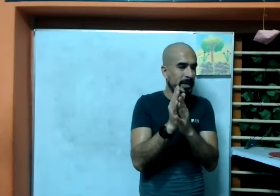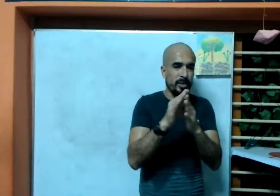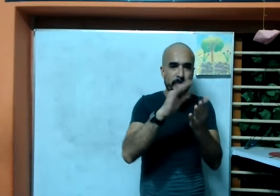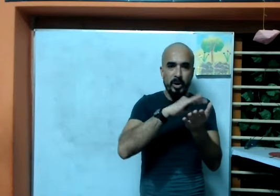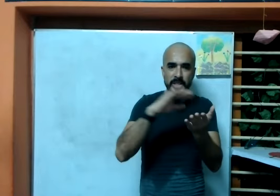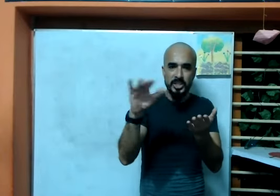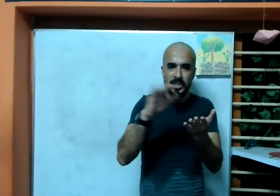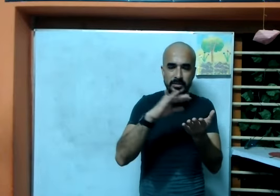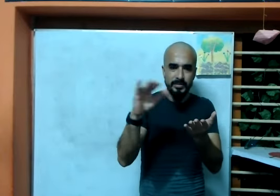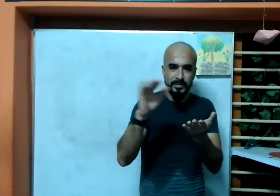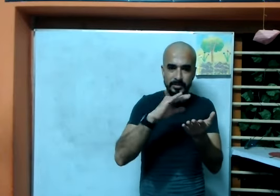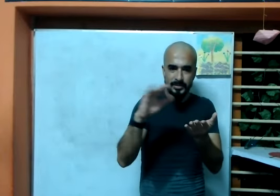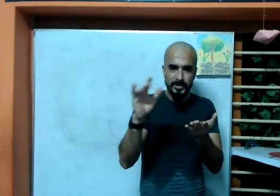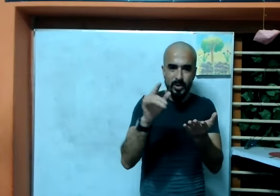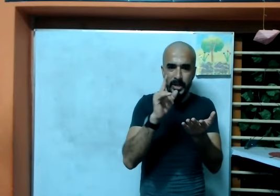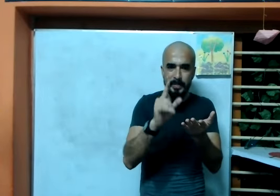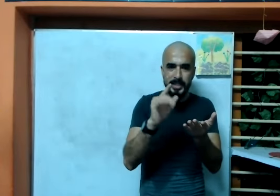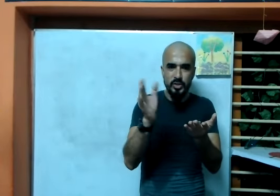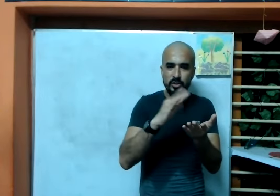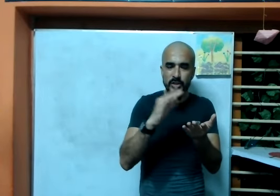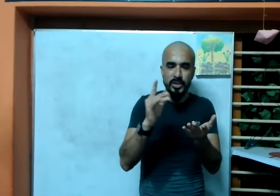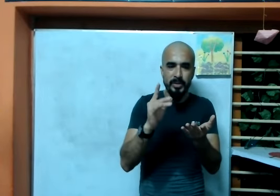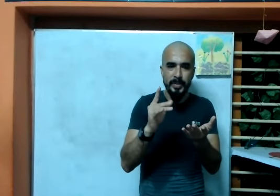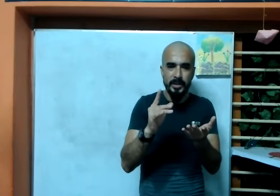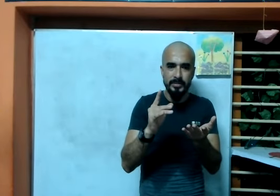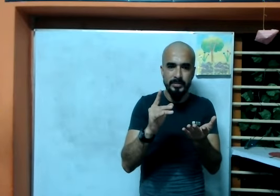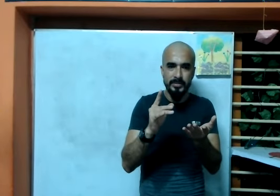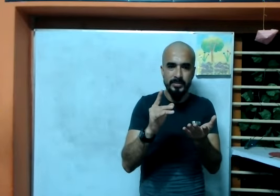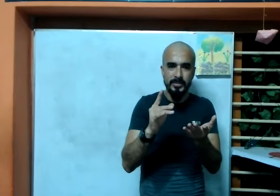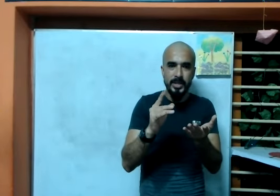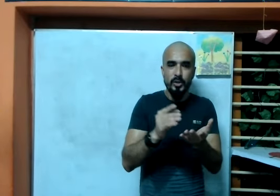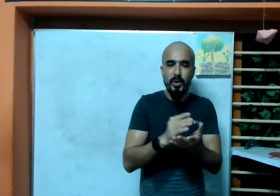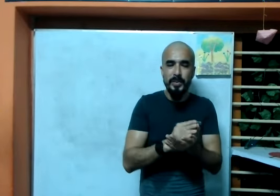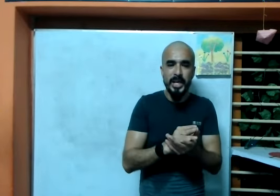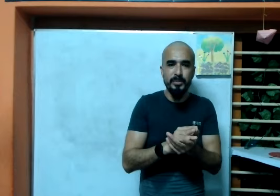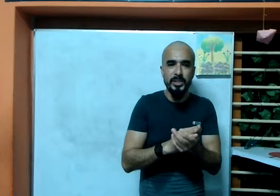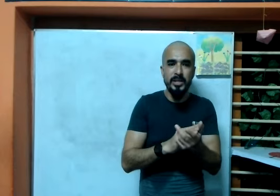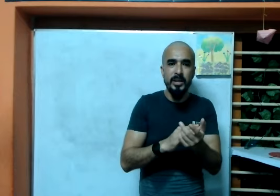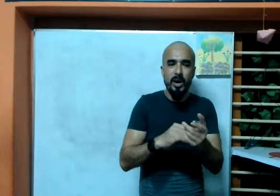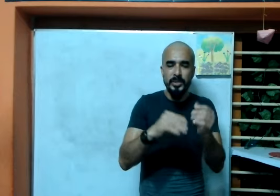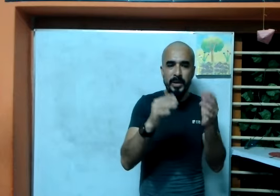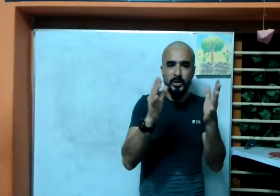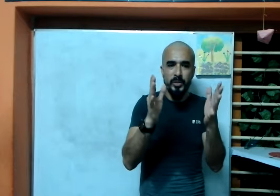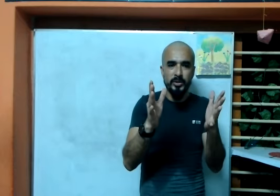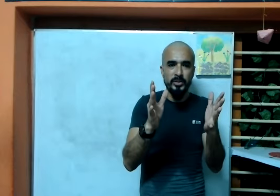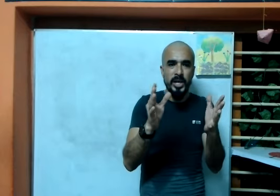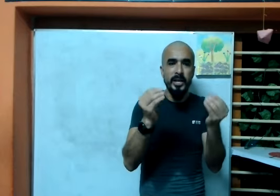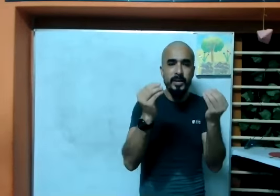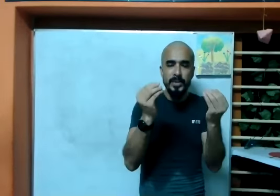হতে হবে পলিশড, অনেক বেশি ঝকঝকে হতে হবে আপনাকে। তবু আপনি সাত বলেছেন, অবশ্যই আপনাকে অভিনন্দন জানাই,